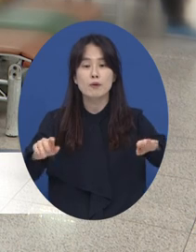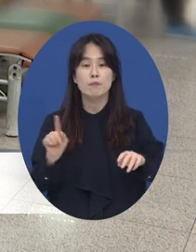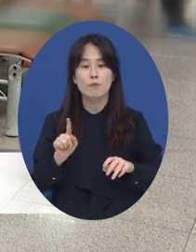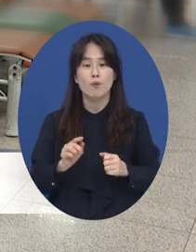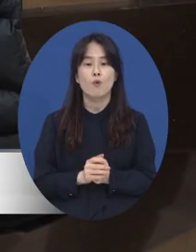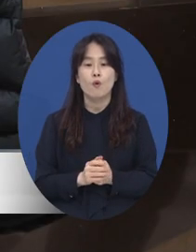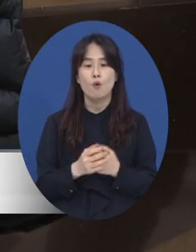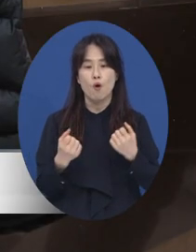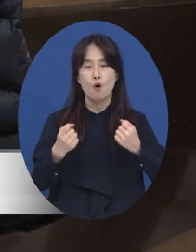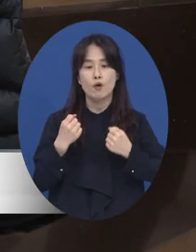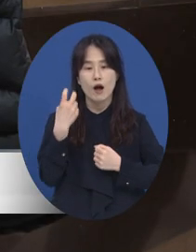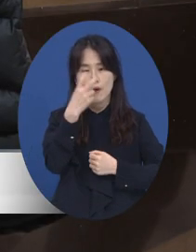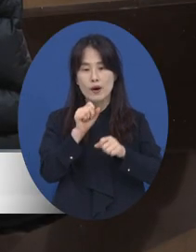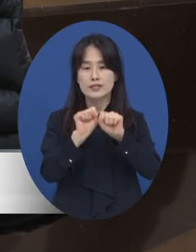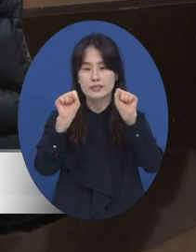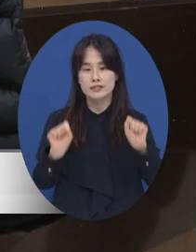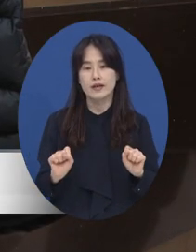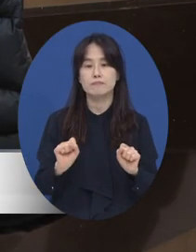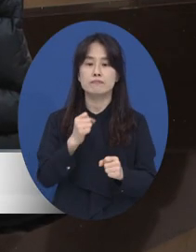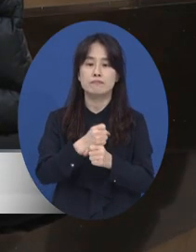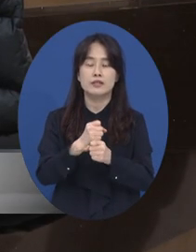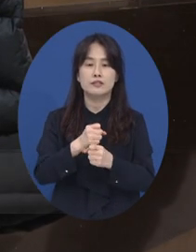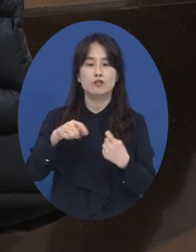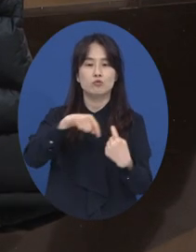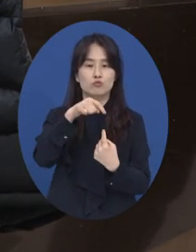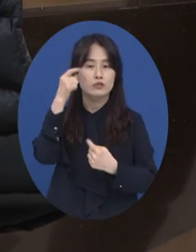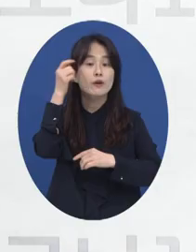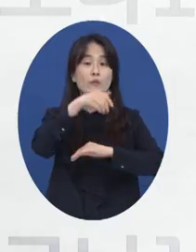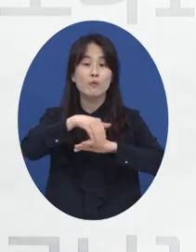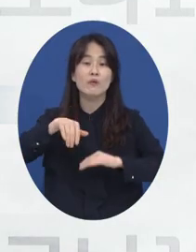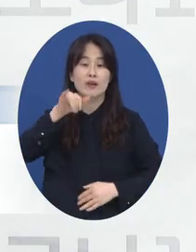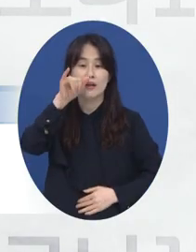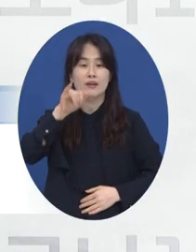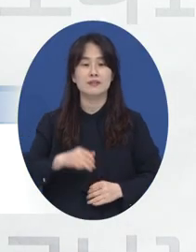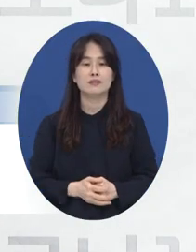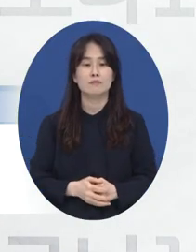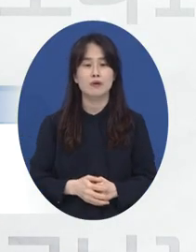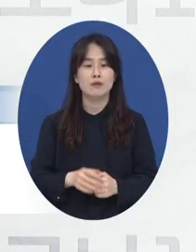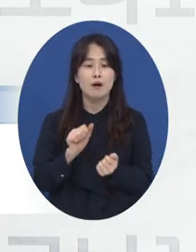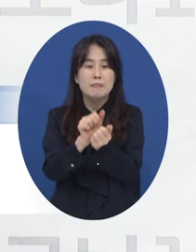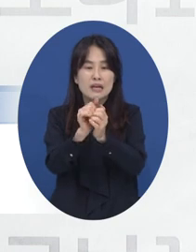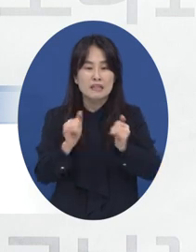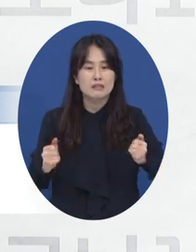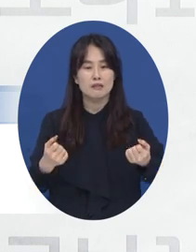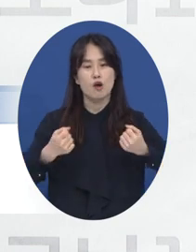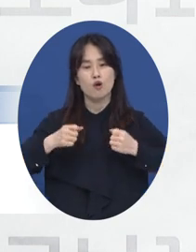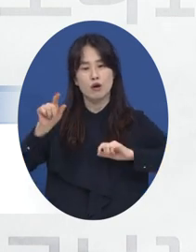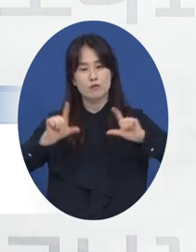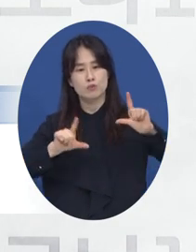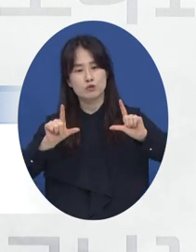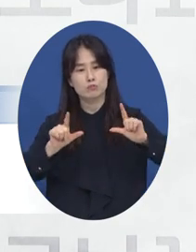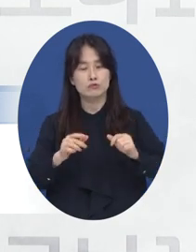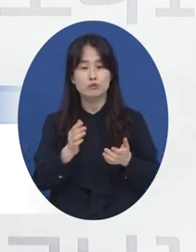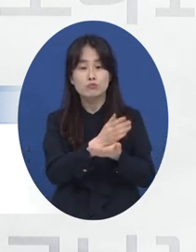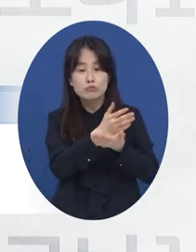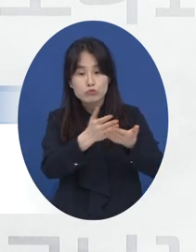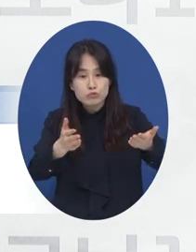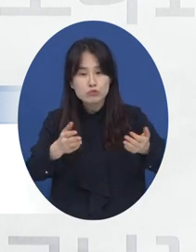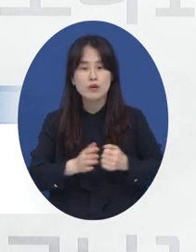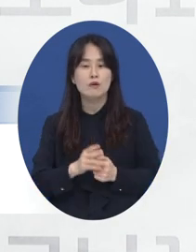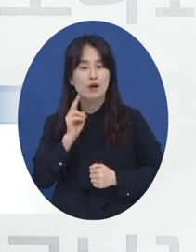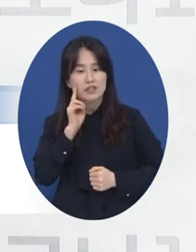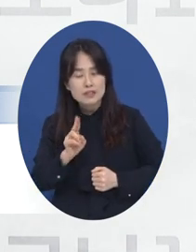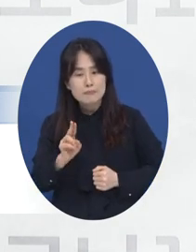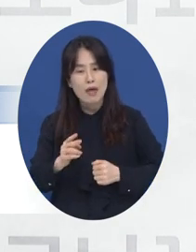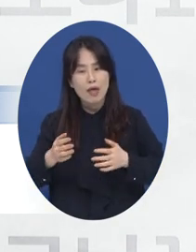자 건강관리 시스템을 구축해 운영한다 는 내용입니다 굉장히 건강상태를 어 효과적으로 분류하고 정